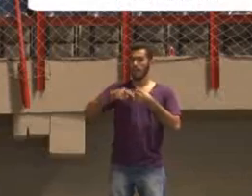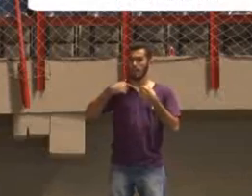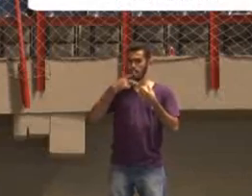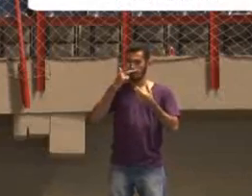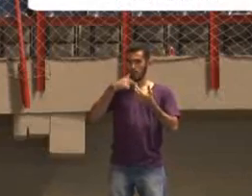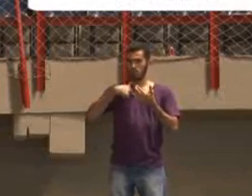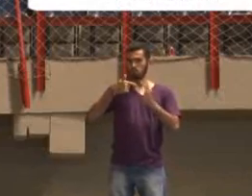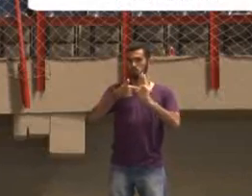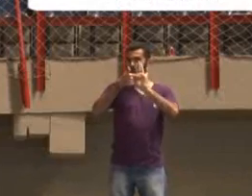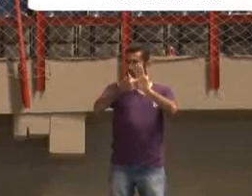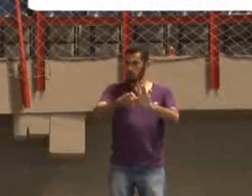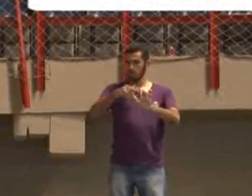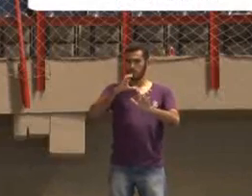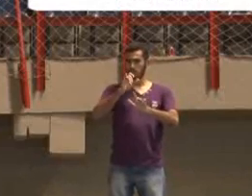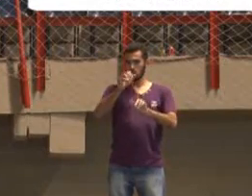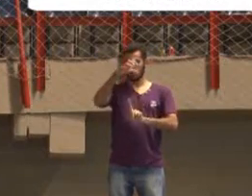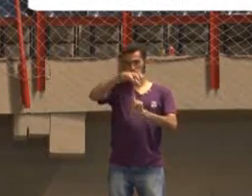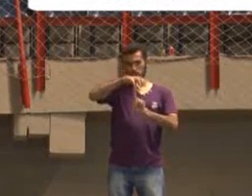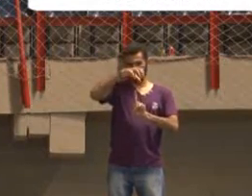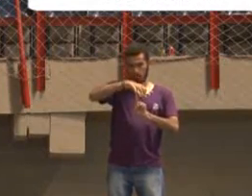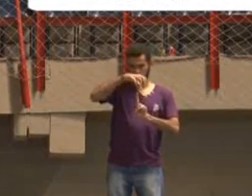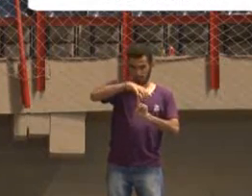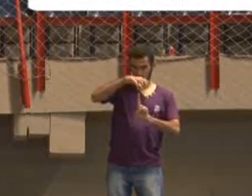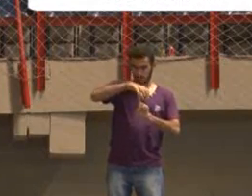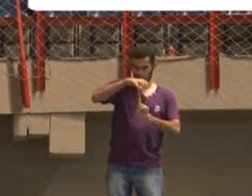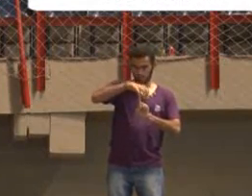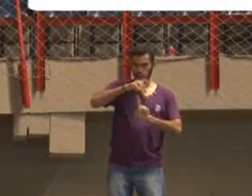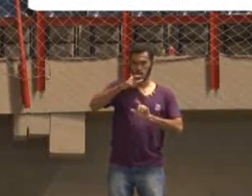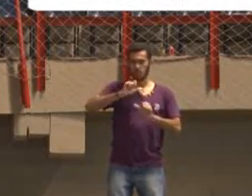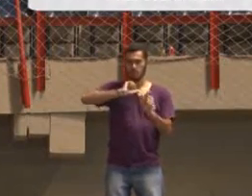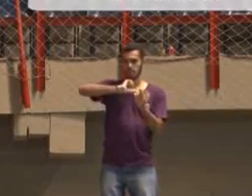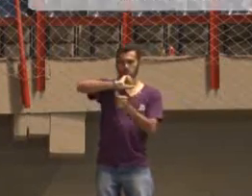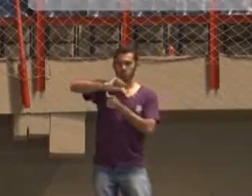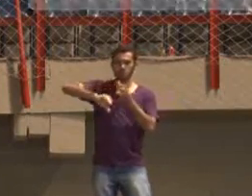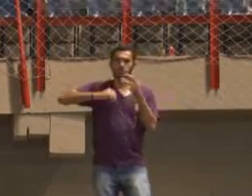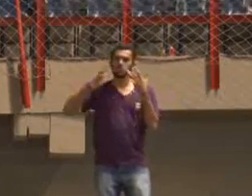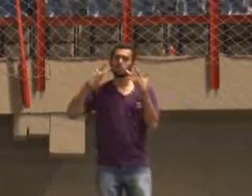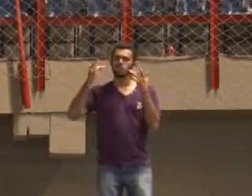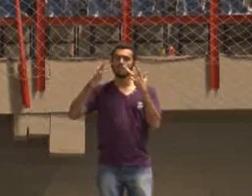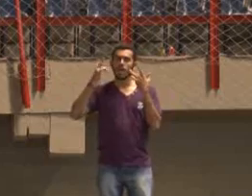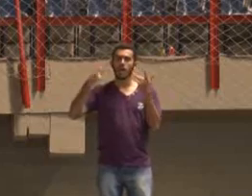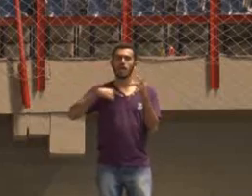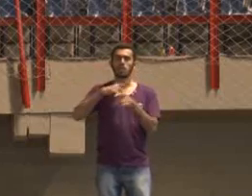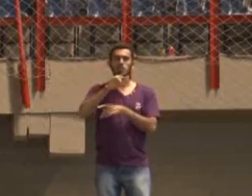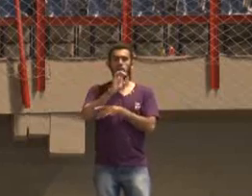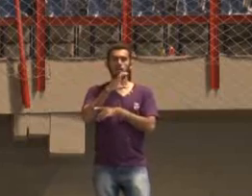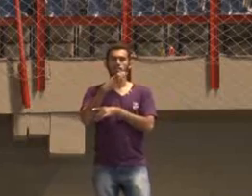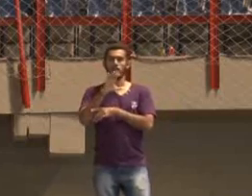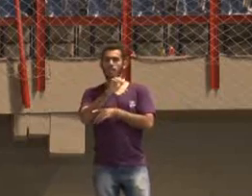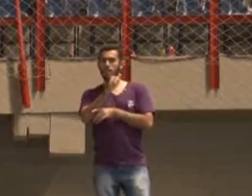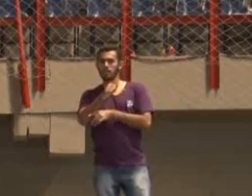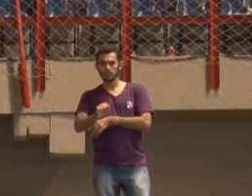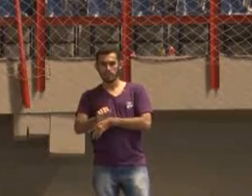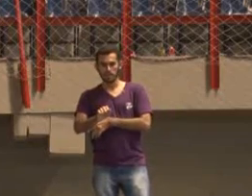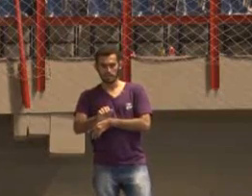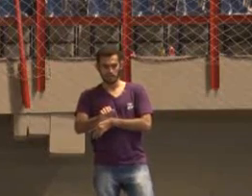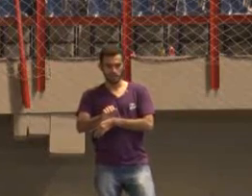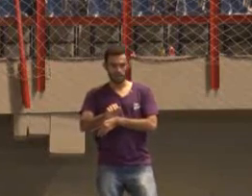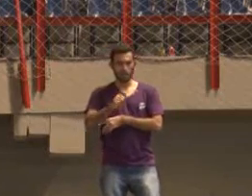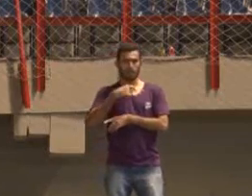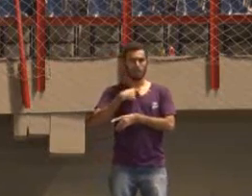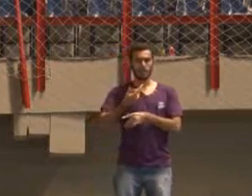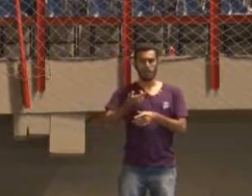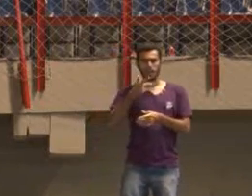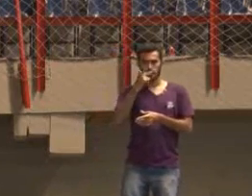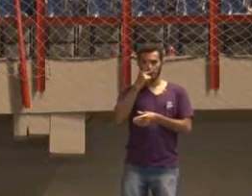que transformou em teatro uma peça, uma obra da mitologia grega. Alguém